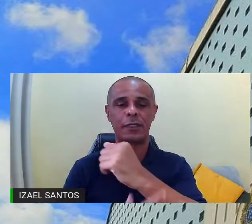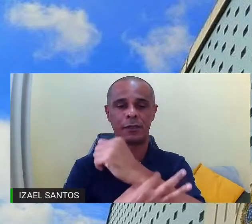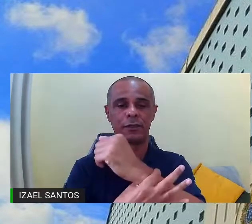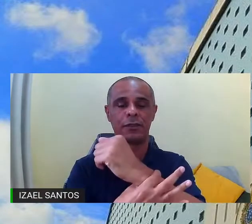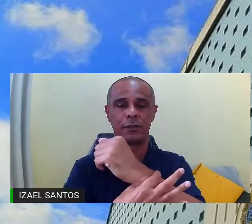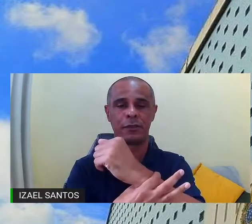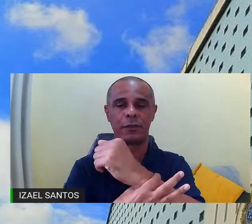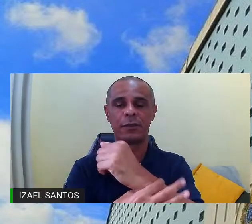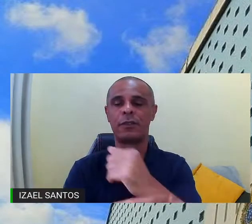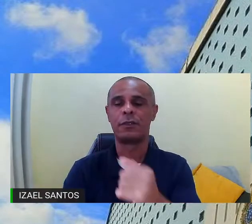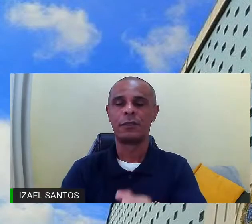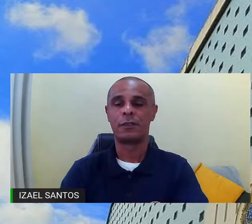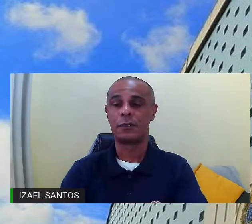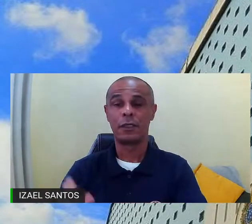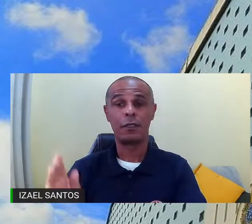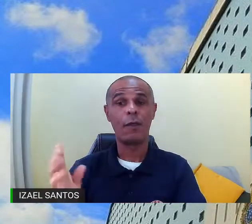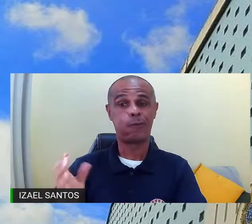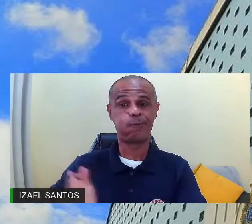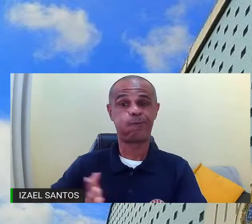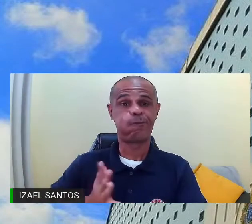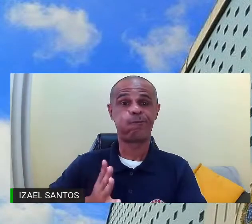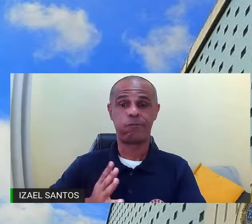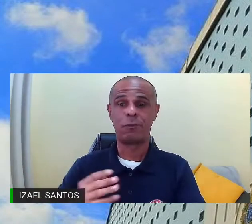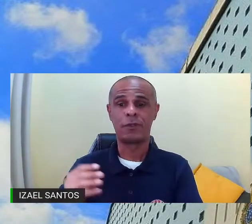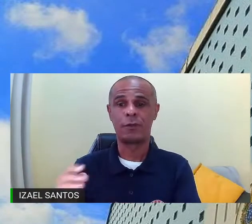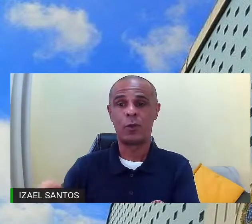rentistas, que já são ricos, mas querem ser